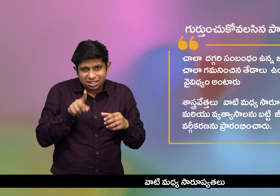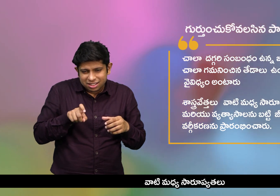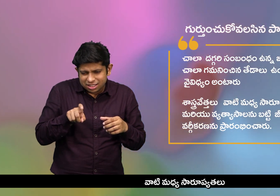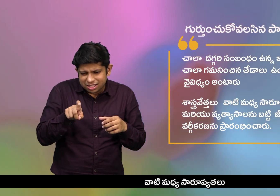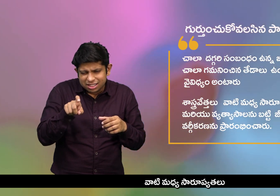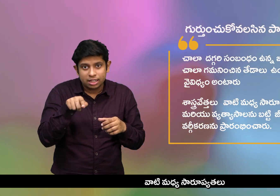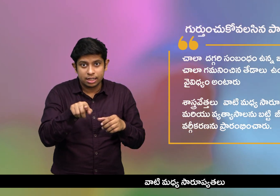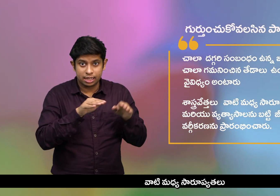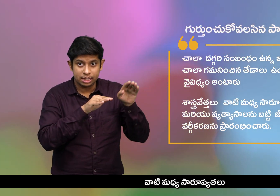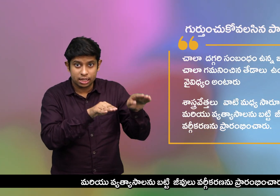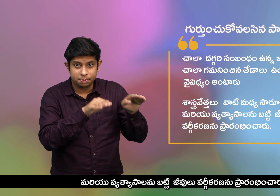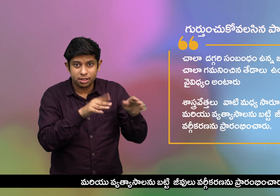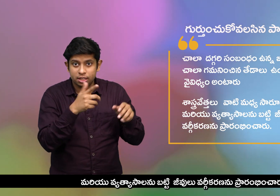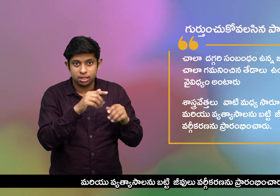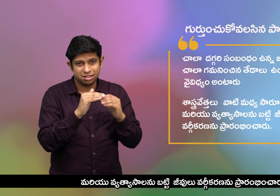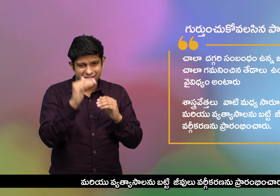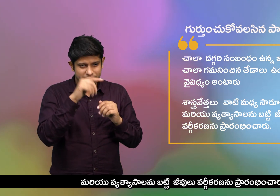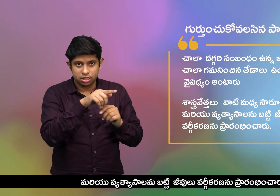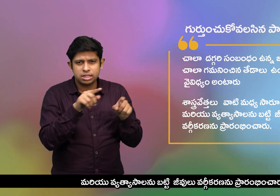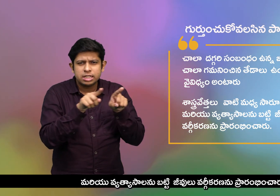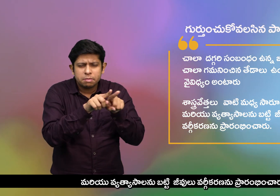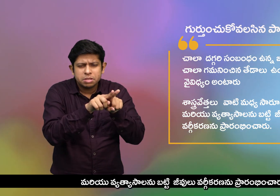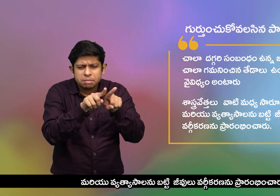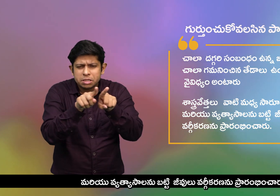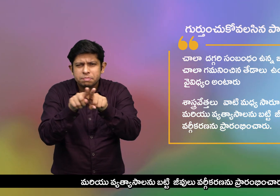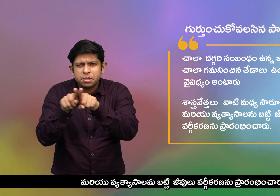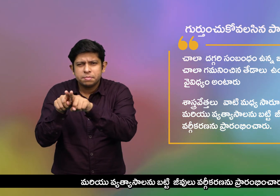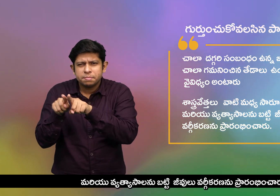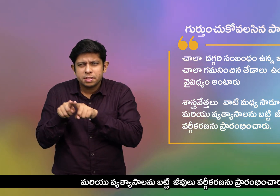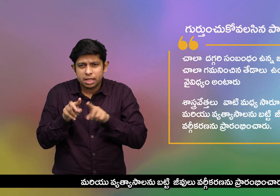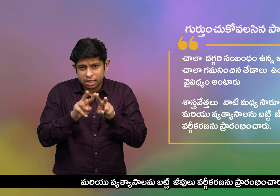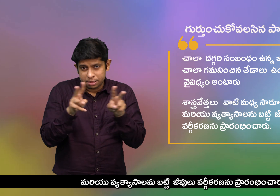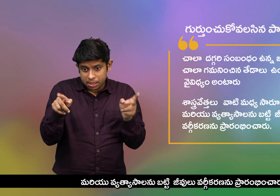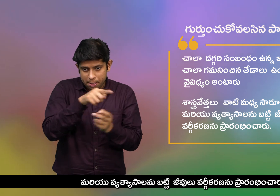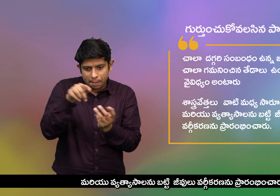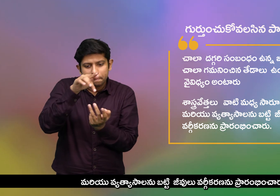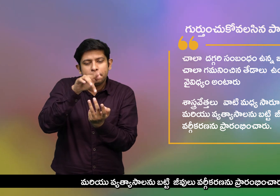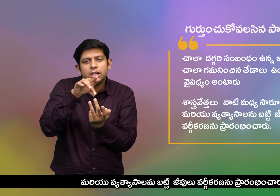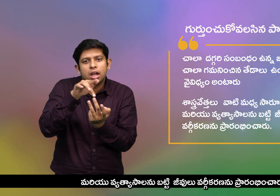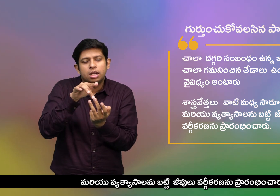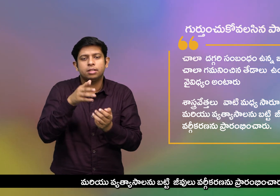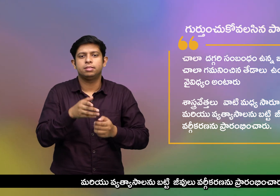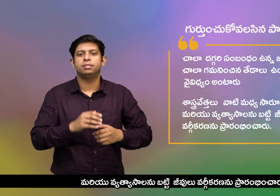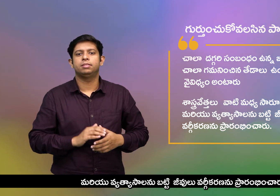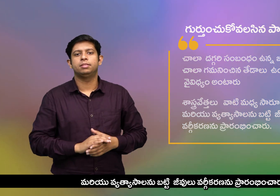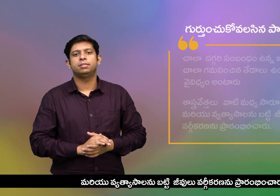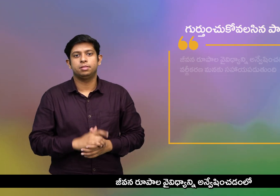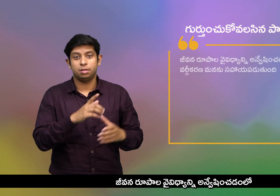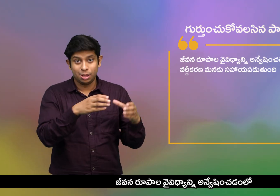వాటి మధ్య సారూప్యతలు మరియు వ్యత్యాసాలను బట్టి జీవుల వర్గీకరణను ప్రారంభించారు. జీవన